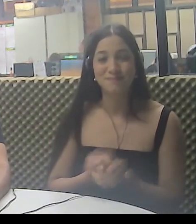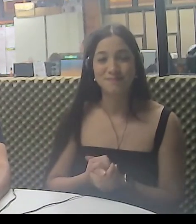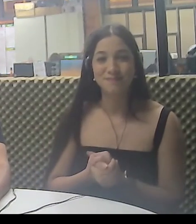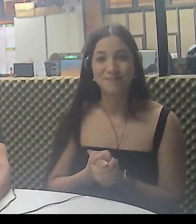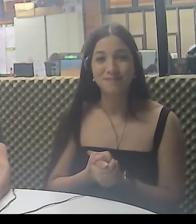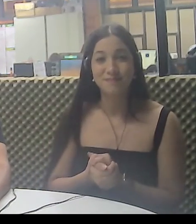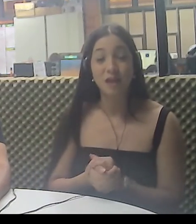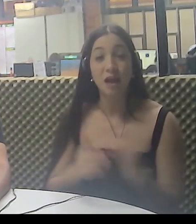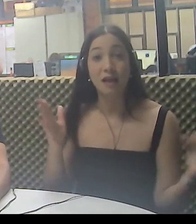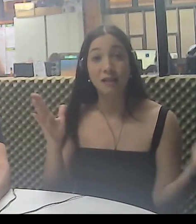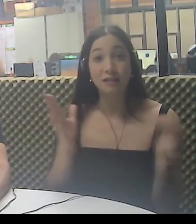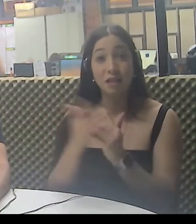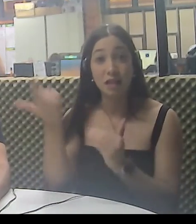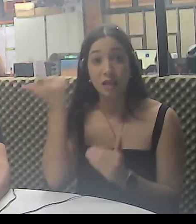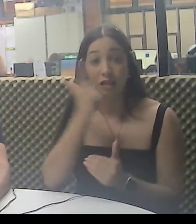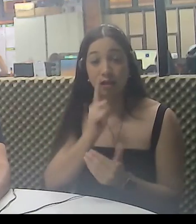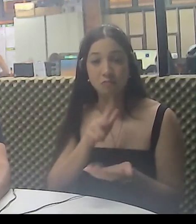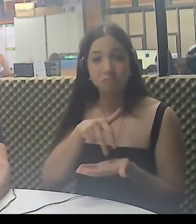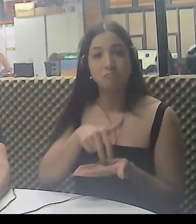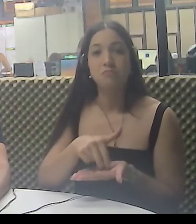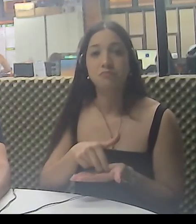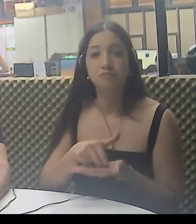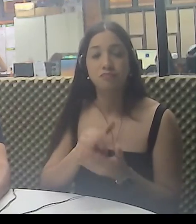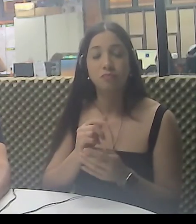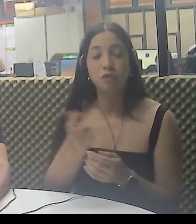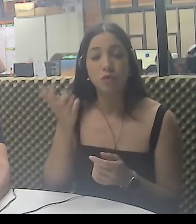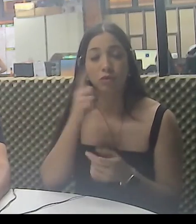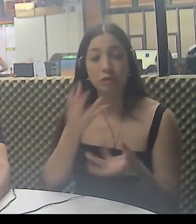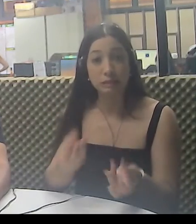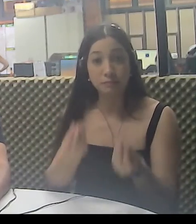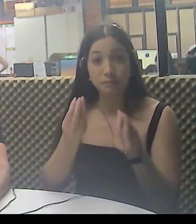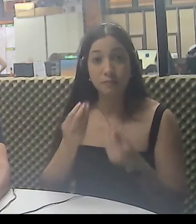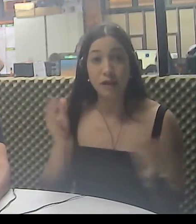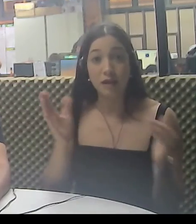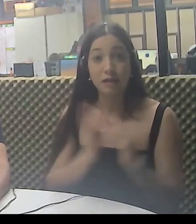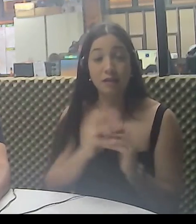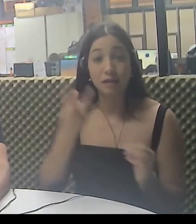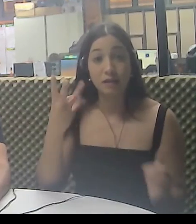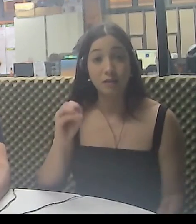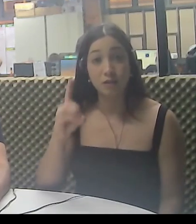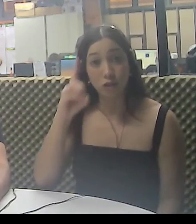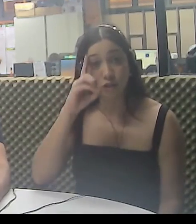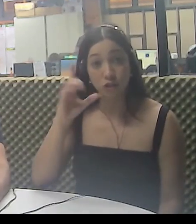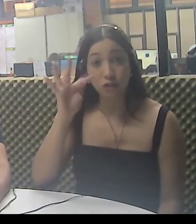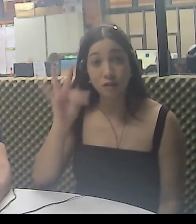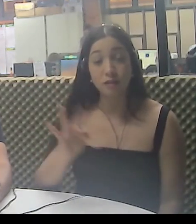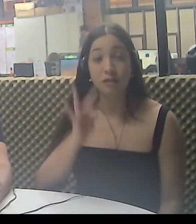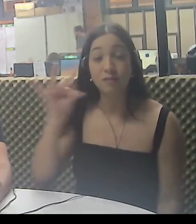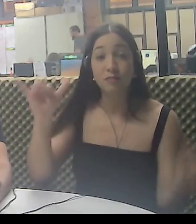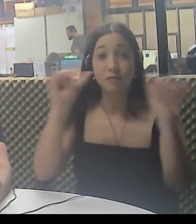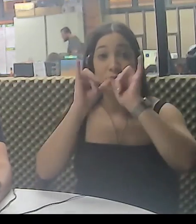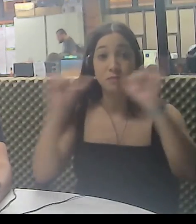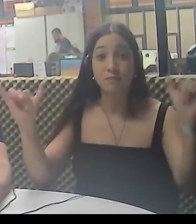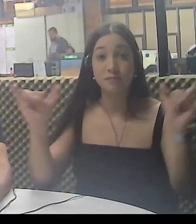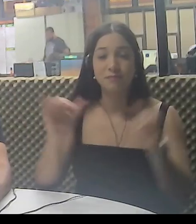3239-2800. O prazo para o ganhador se habilitar para retirar o prêmio é de até 30 dias após a